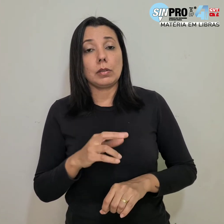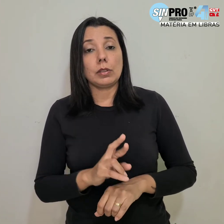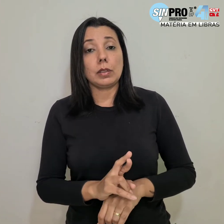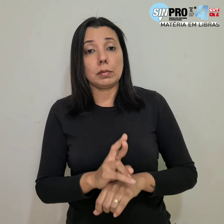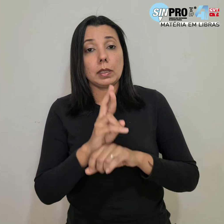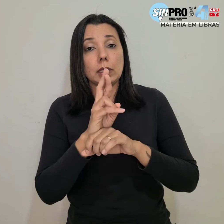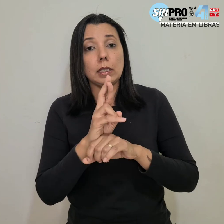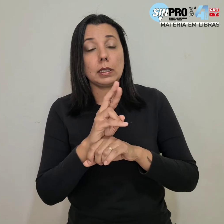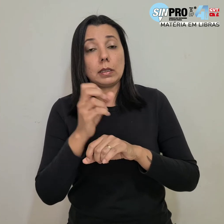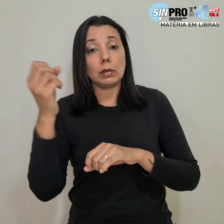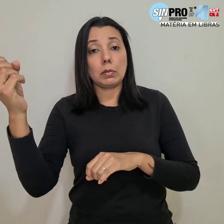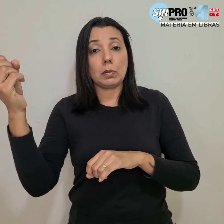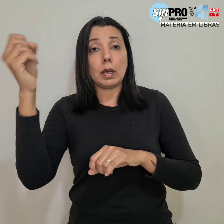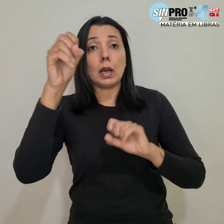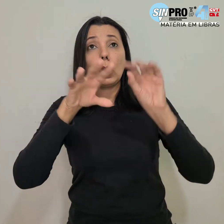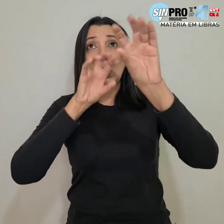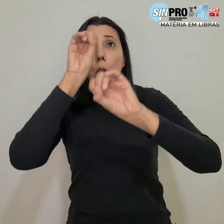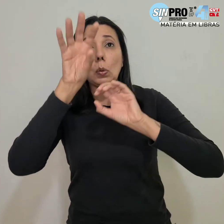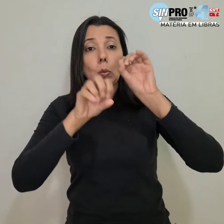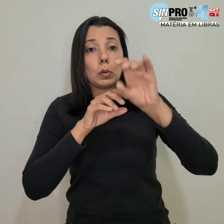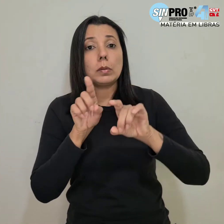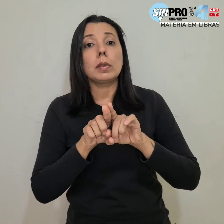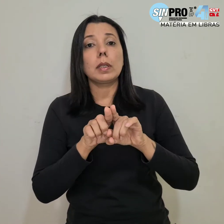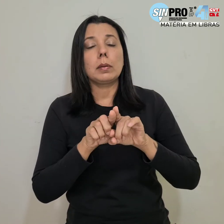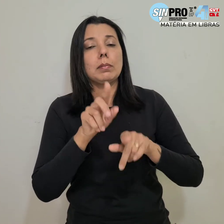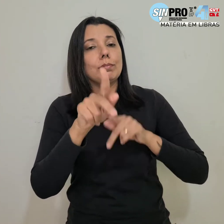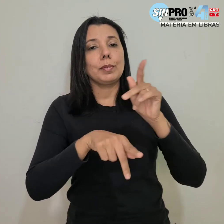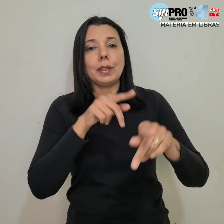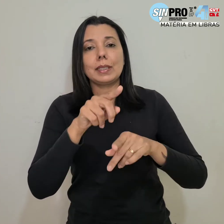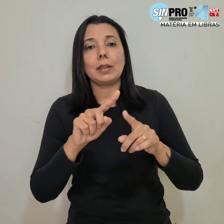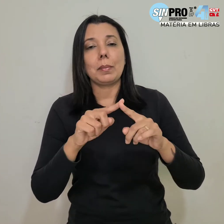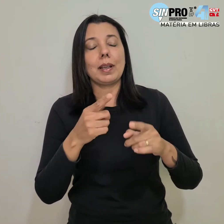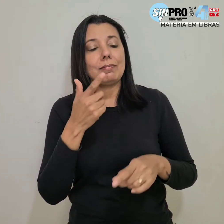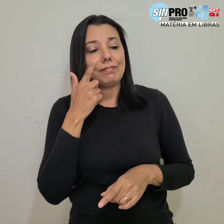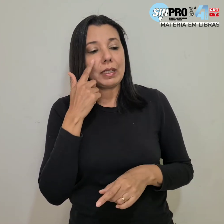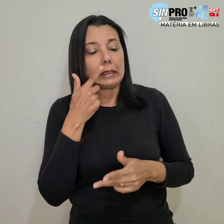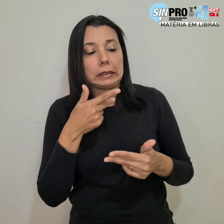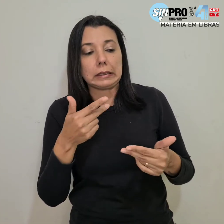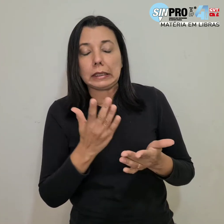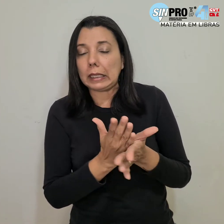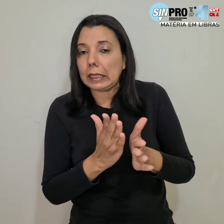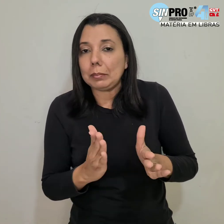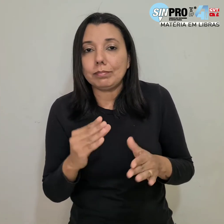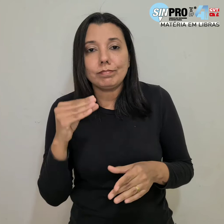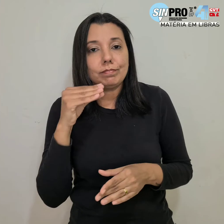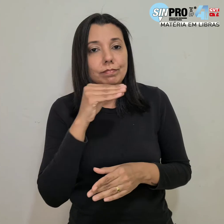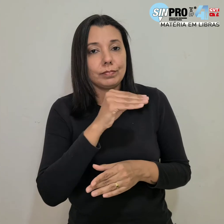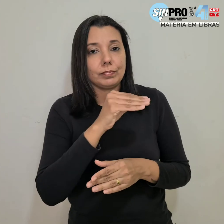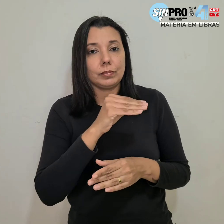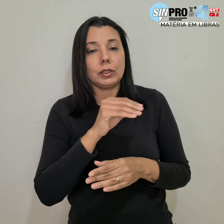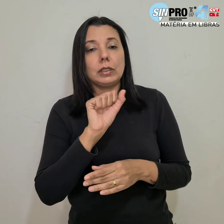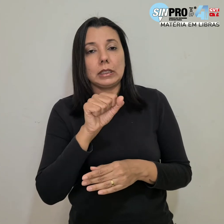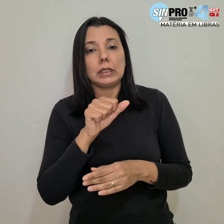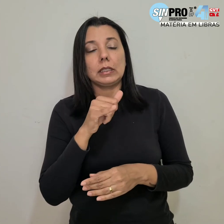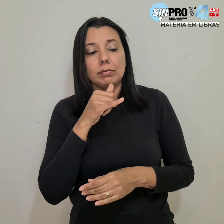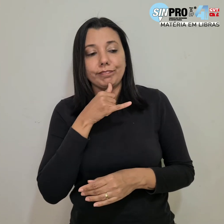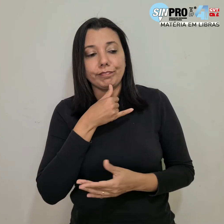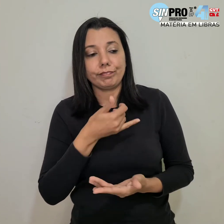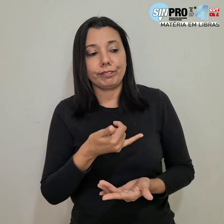um sopro de luz para a população, mas ver tudo se desintegrar tão rapidamente é muito triste.